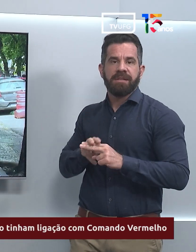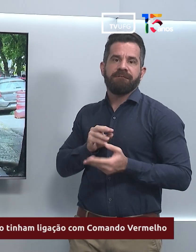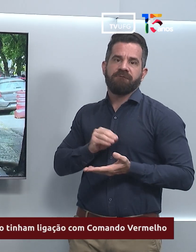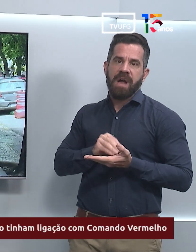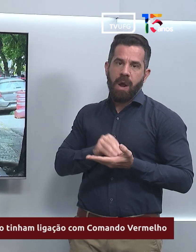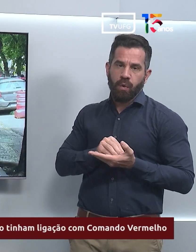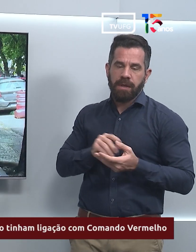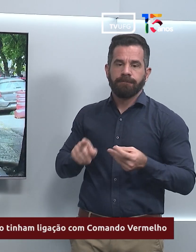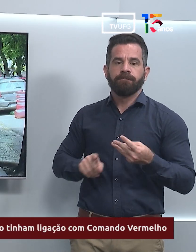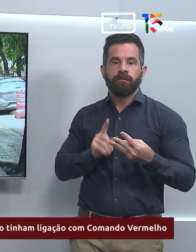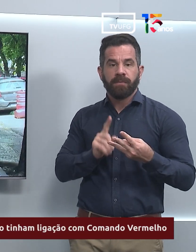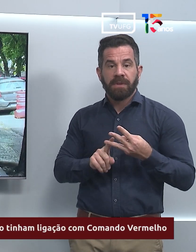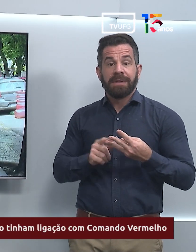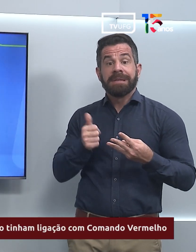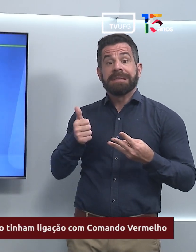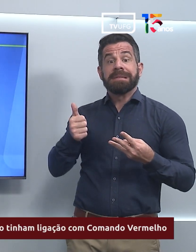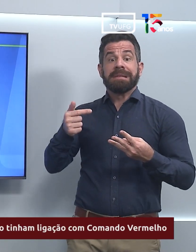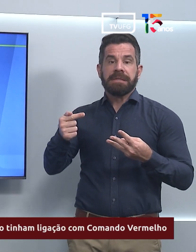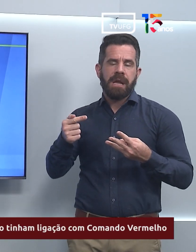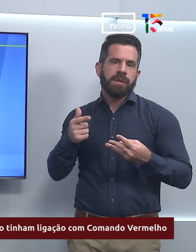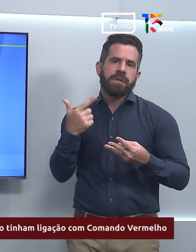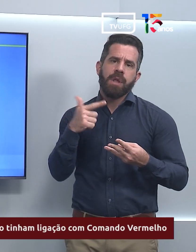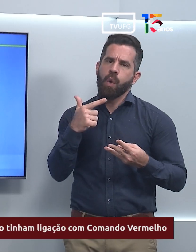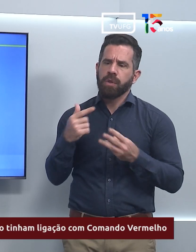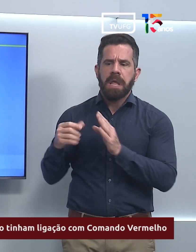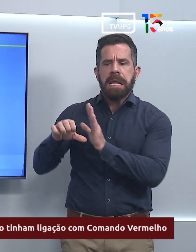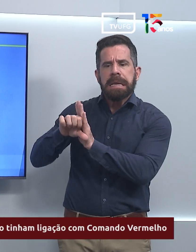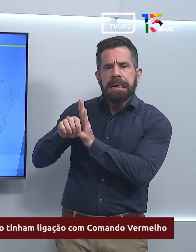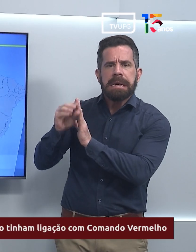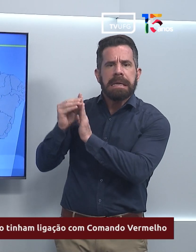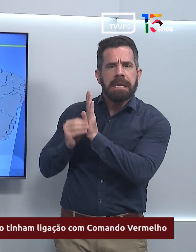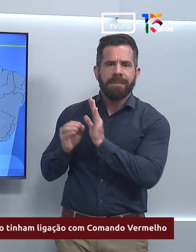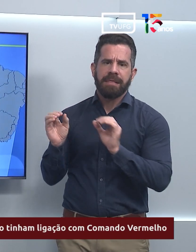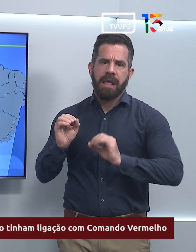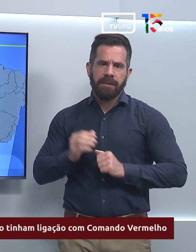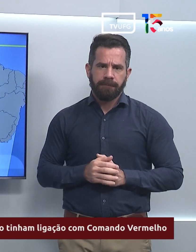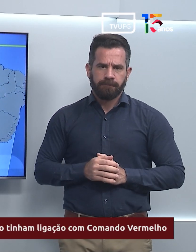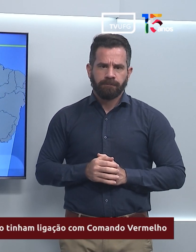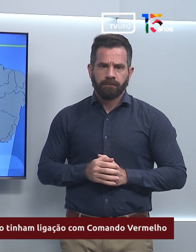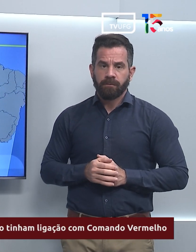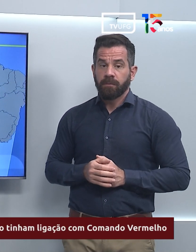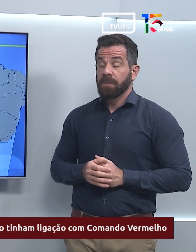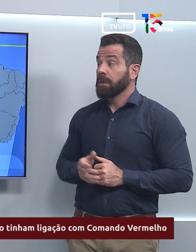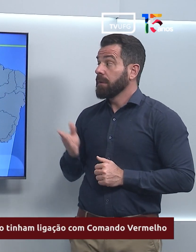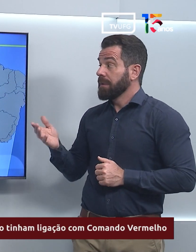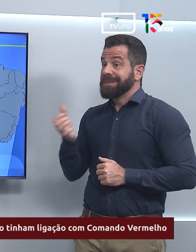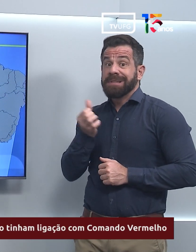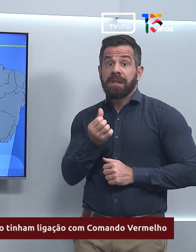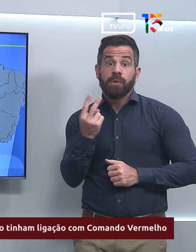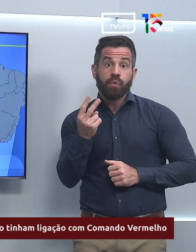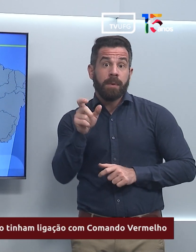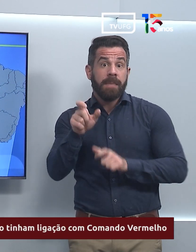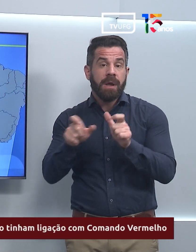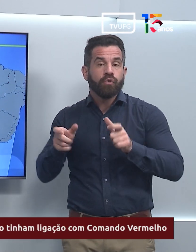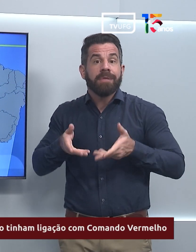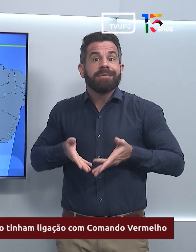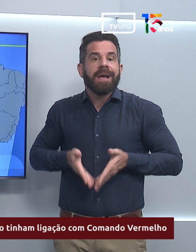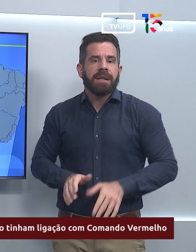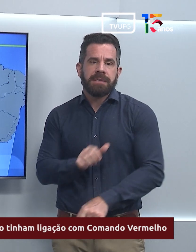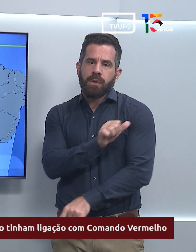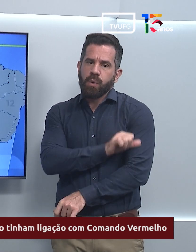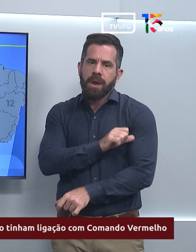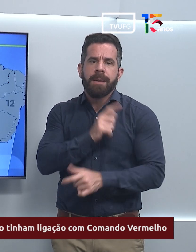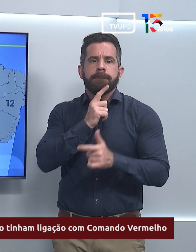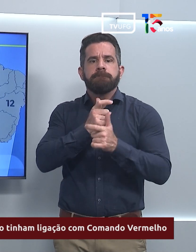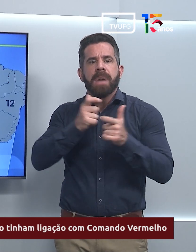não apresentaram histórico criminal. A lista mostra ainda que 62 pessoas não nasceram no Rio de Janeiro. A maioria era do